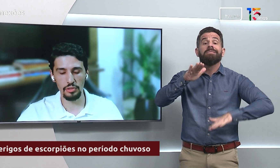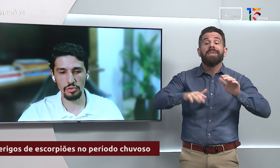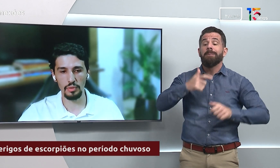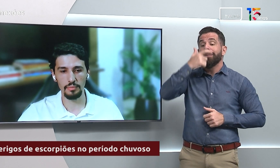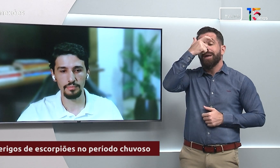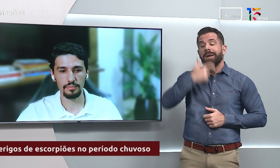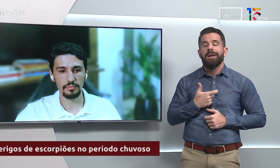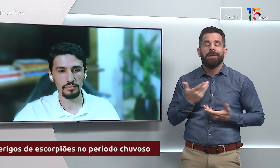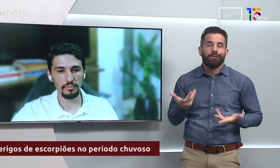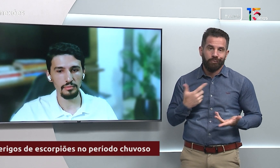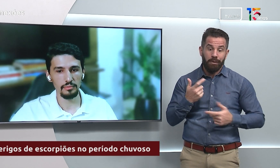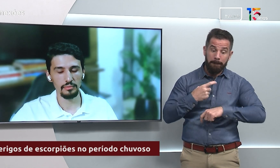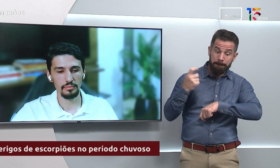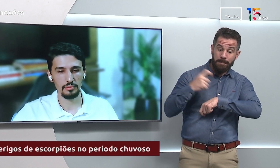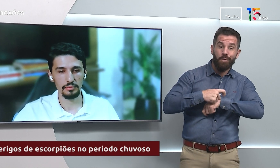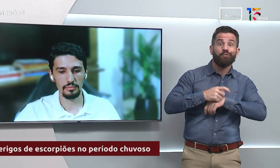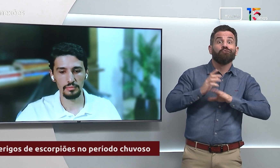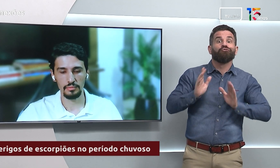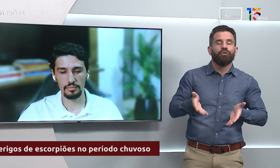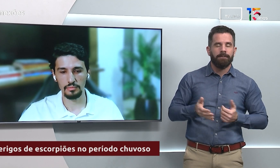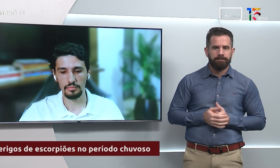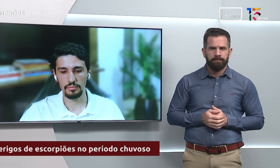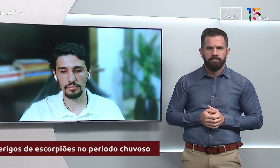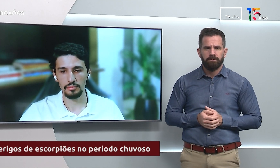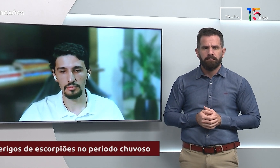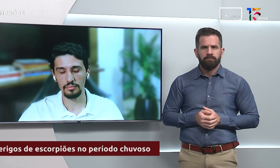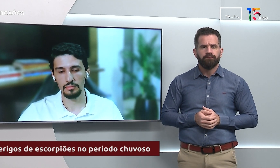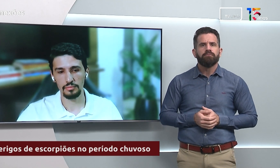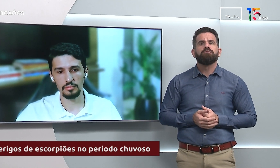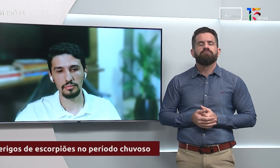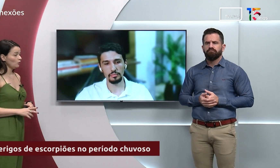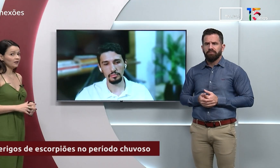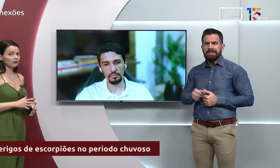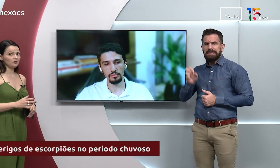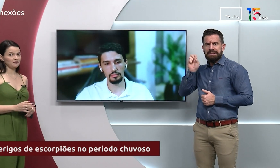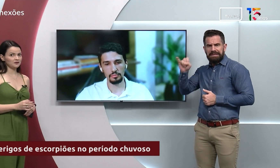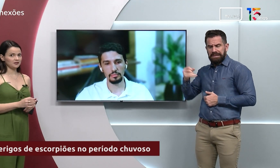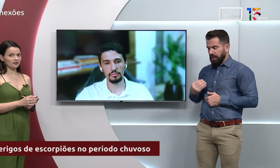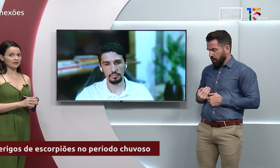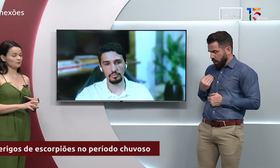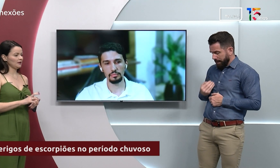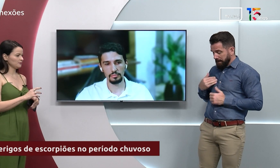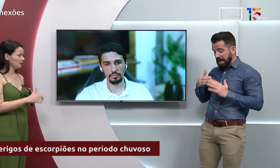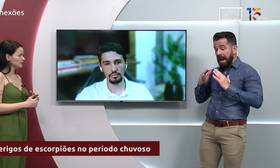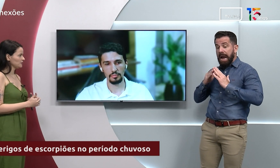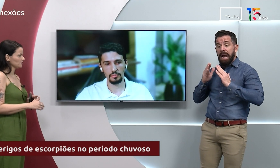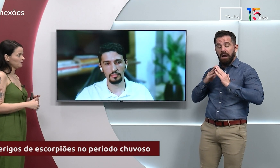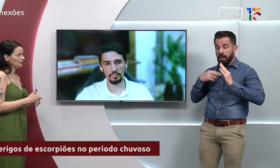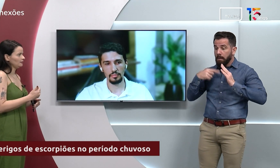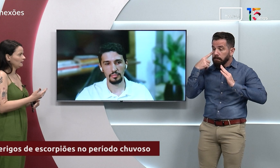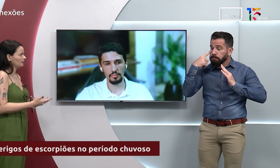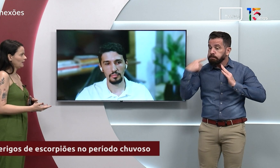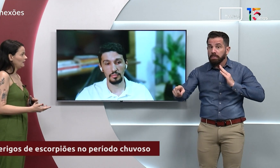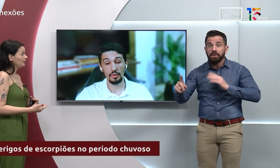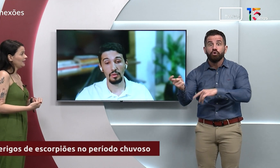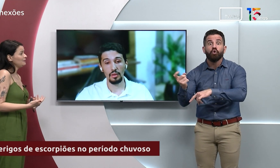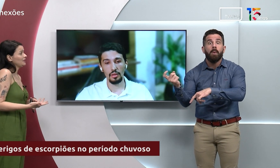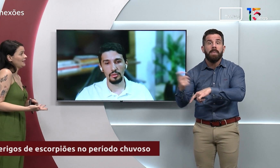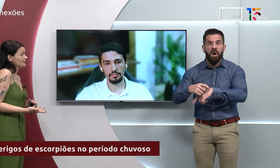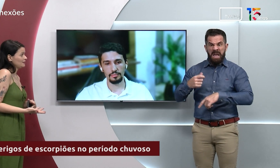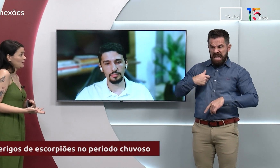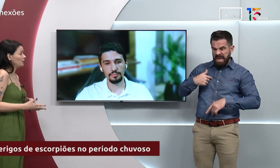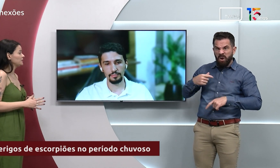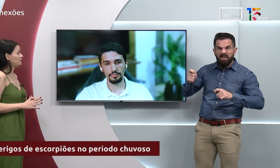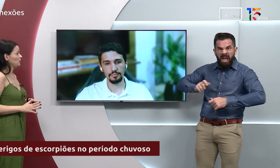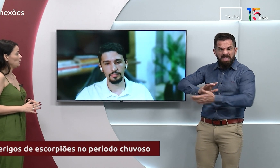daquela pessoa. Se eu estou em casa, encontro um escorpião, o que eu devo fazer? As próprias pessoas podem tentar